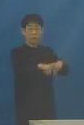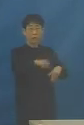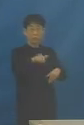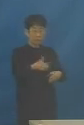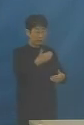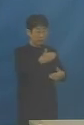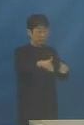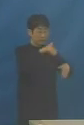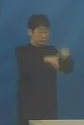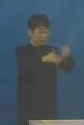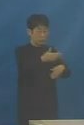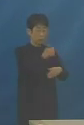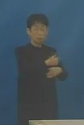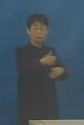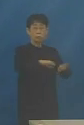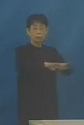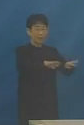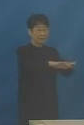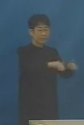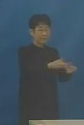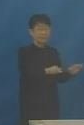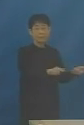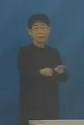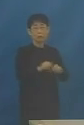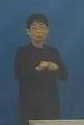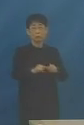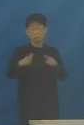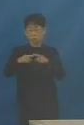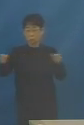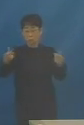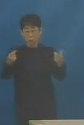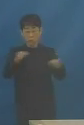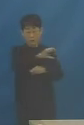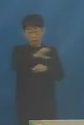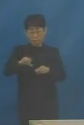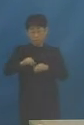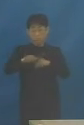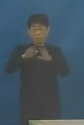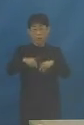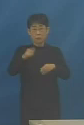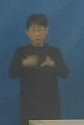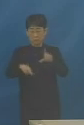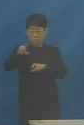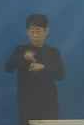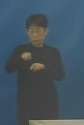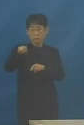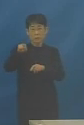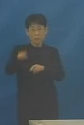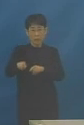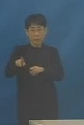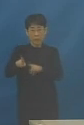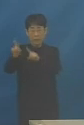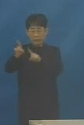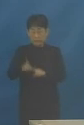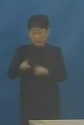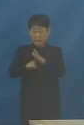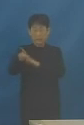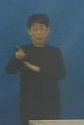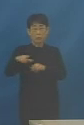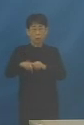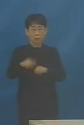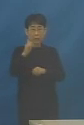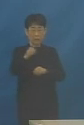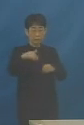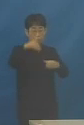同じ制度日本も導入してさらにそこに比例代表のせて1代表は a 票の価値の